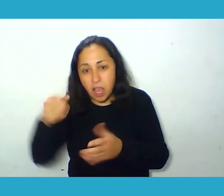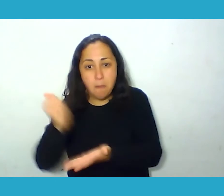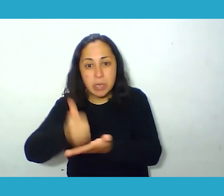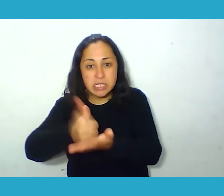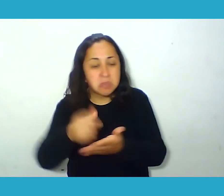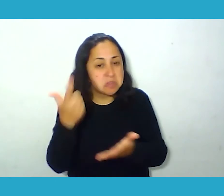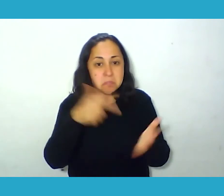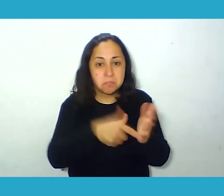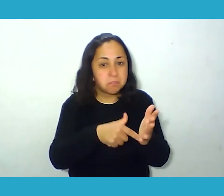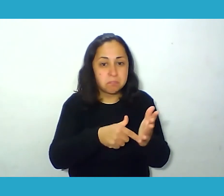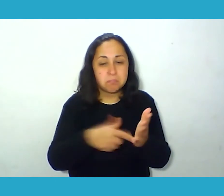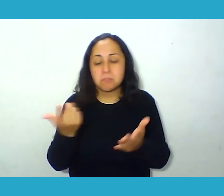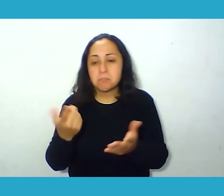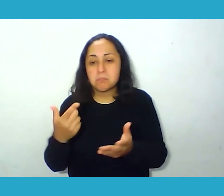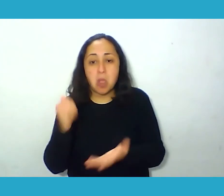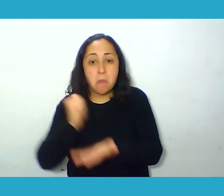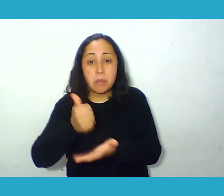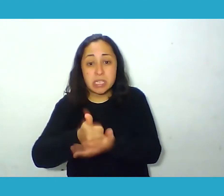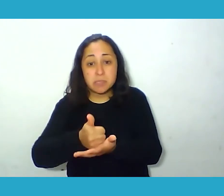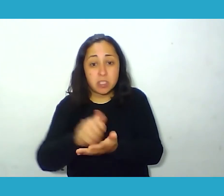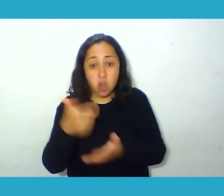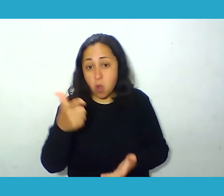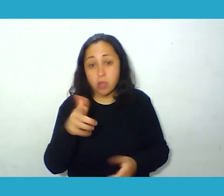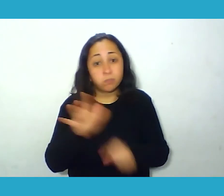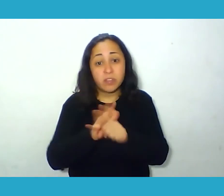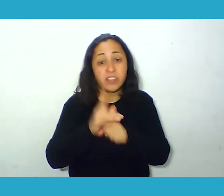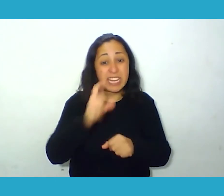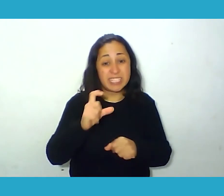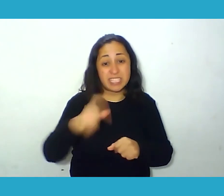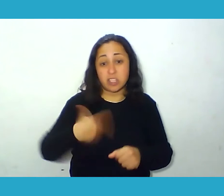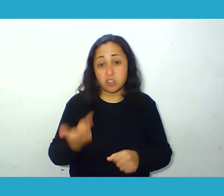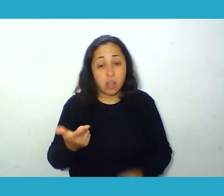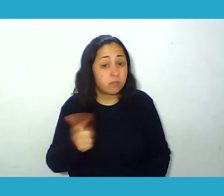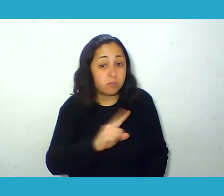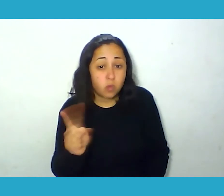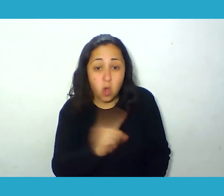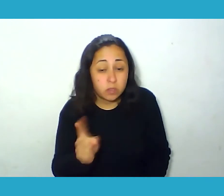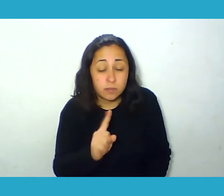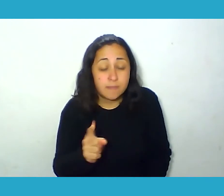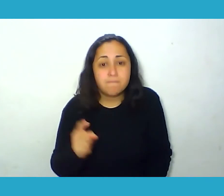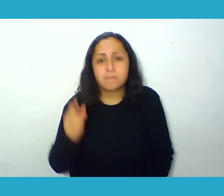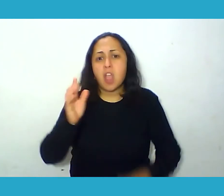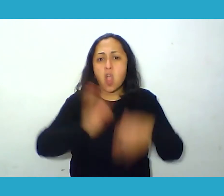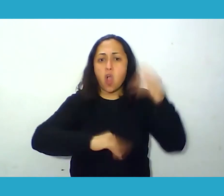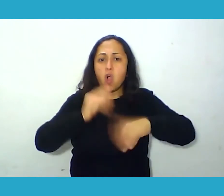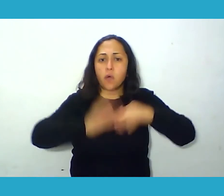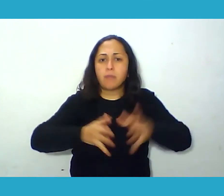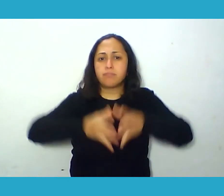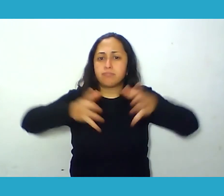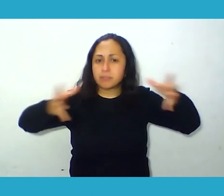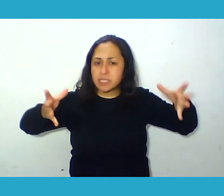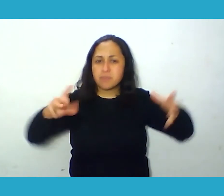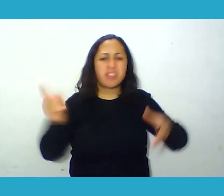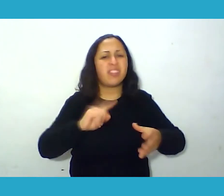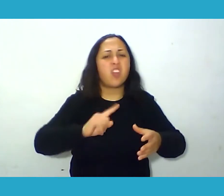su participación. Sin participación de esta comunidad no hay licencia social. Dice que esta obra no trae crecimiento, sino